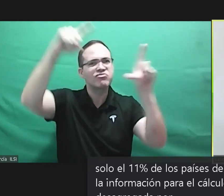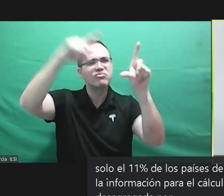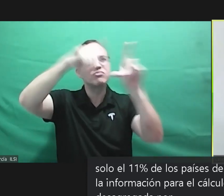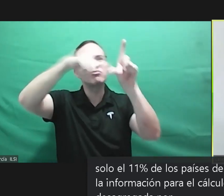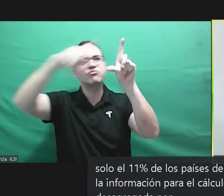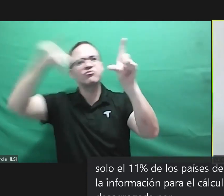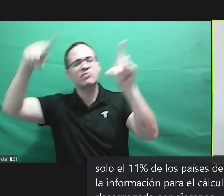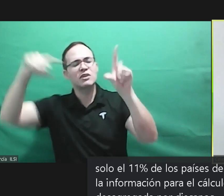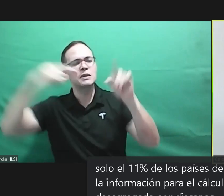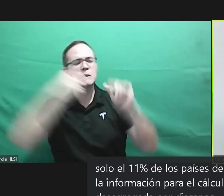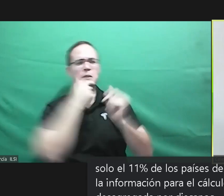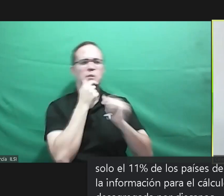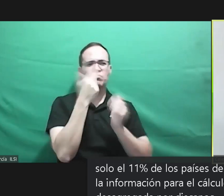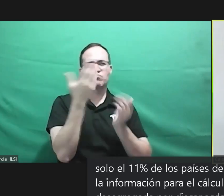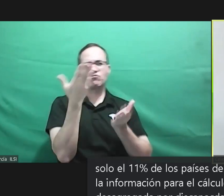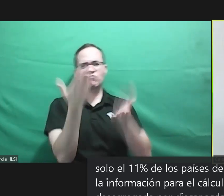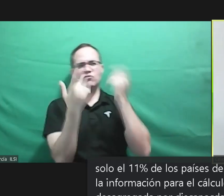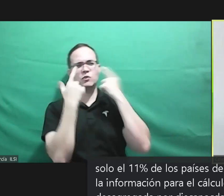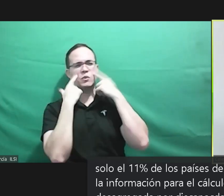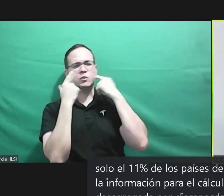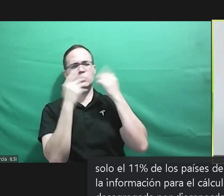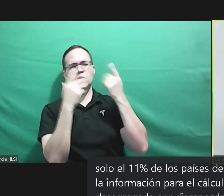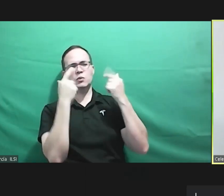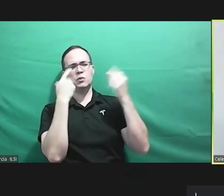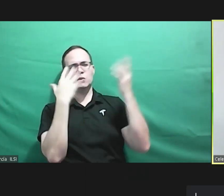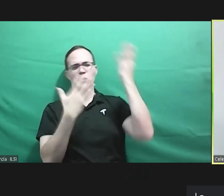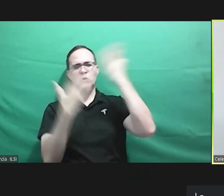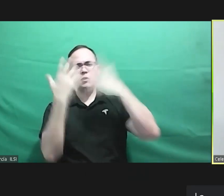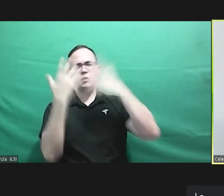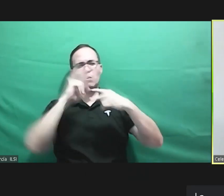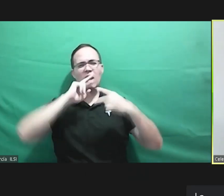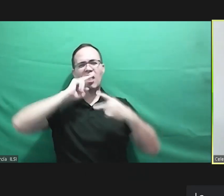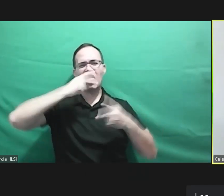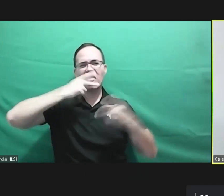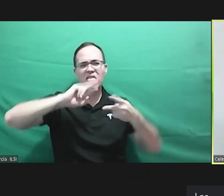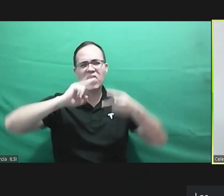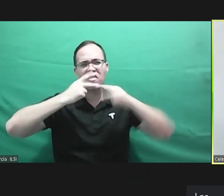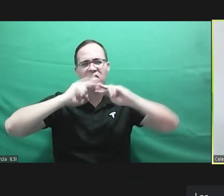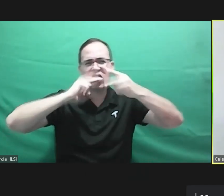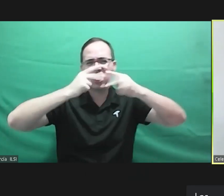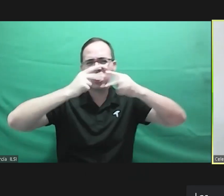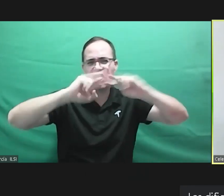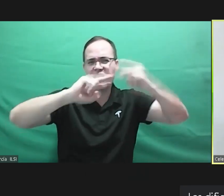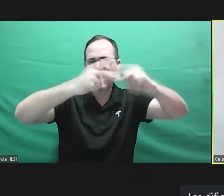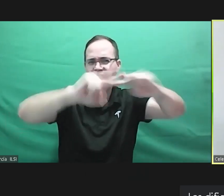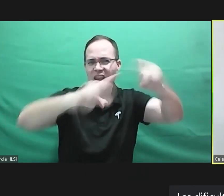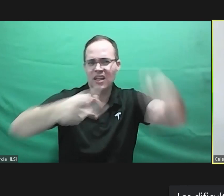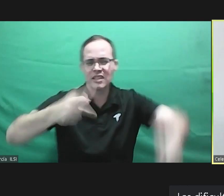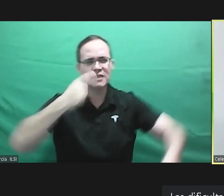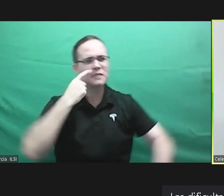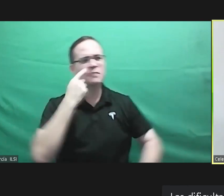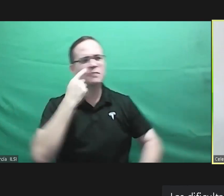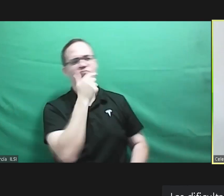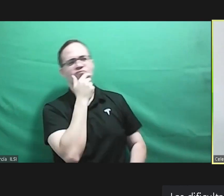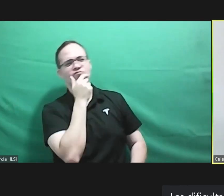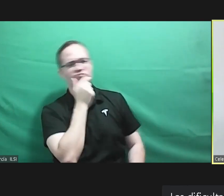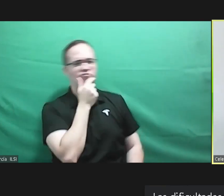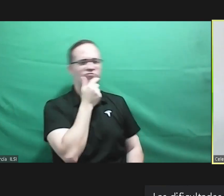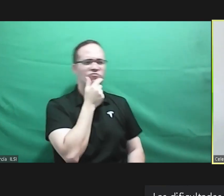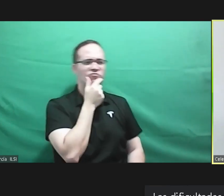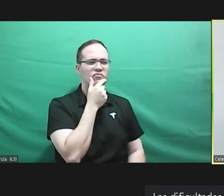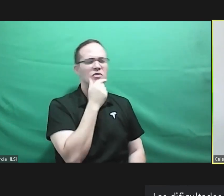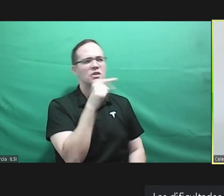porque, digamos, las dificultades que enfrentan grupos específicos, y acá no solo personas con discapacidad, sino también otros